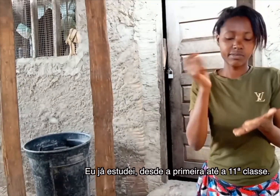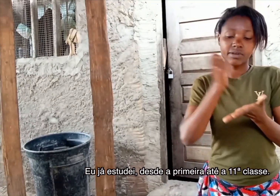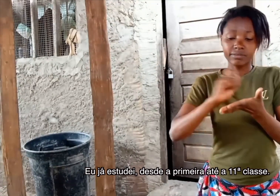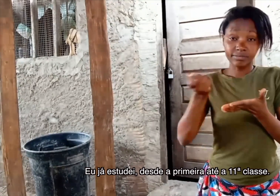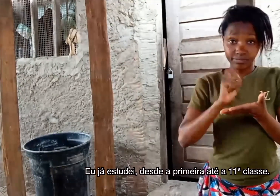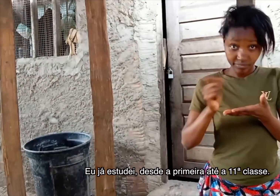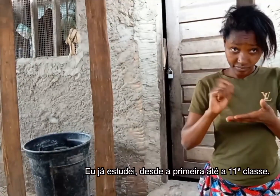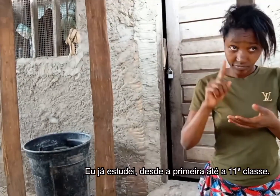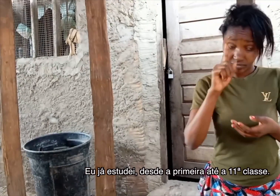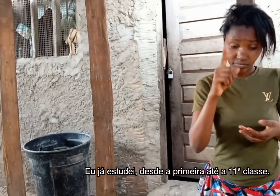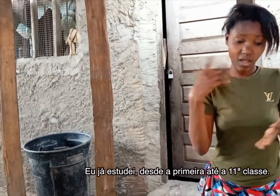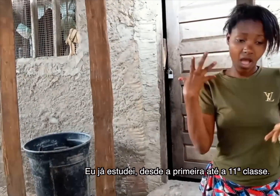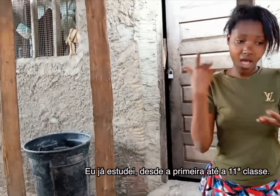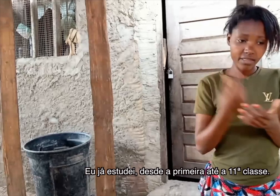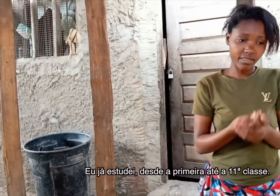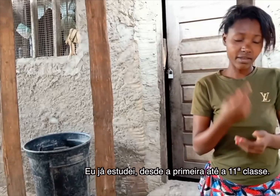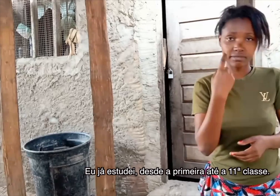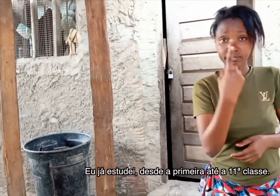classe.